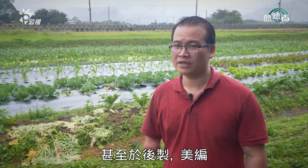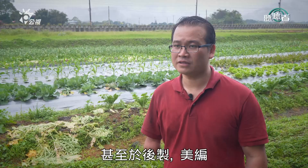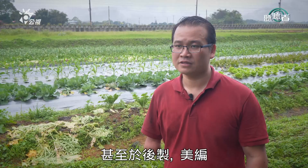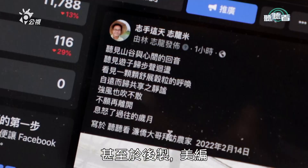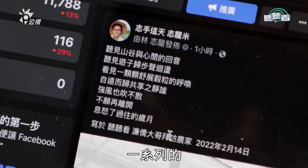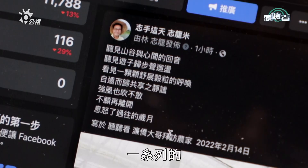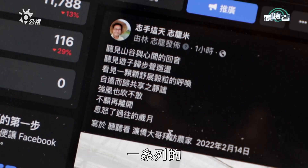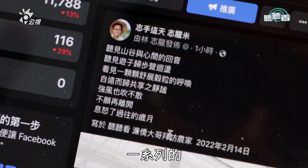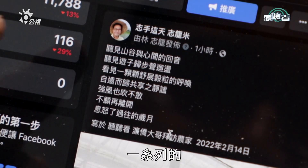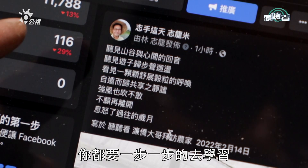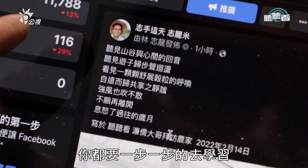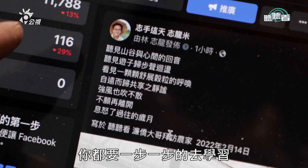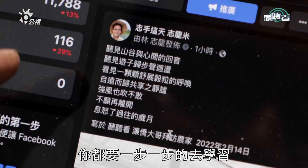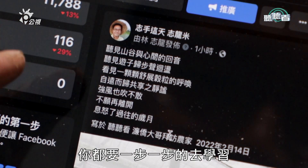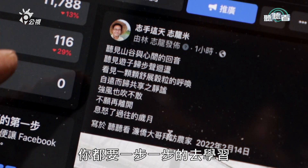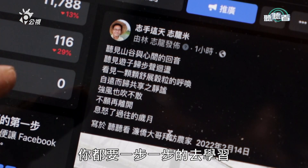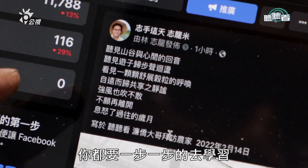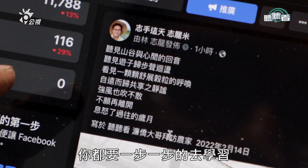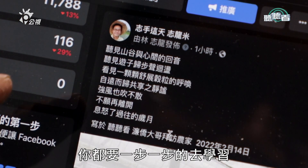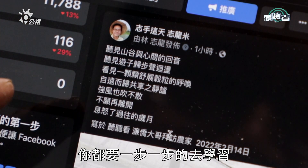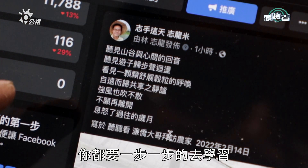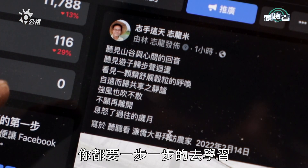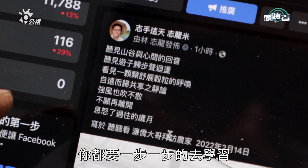编一系列的，你都要一步一步的去学习。